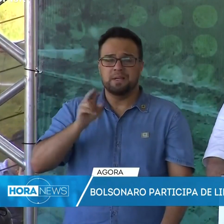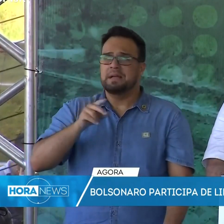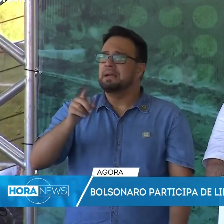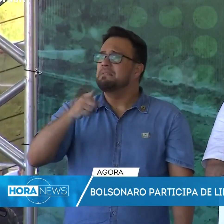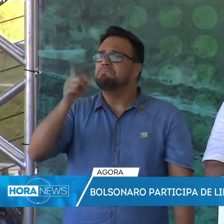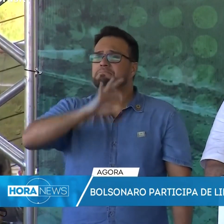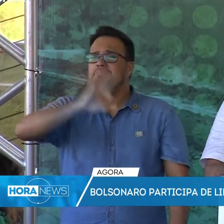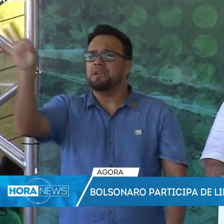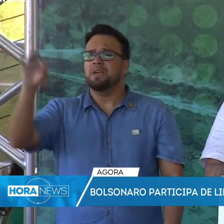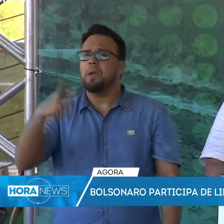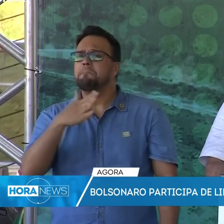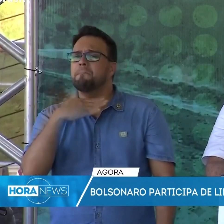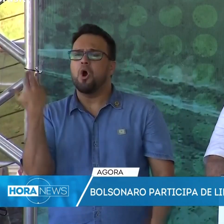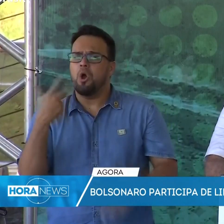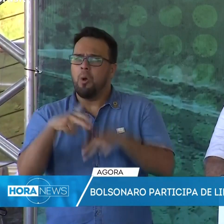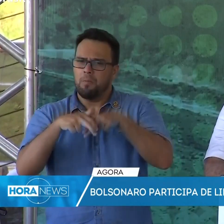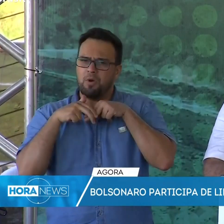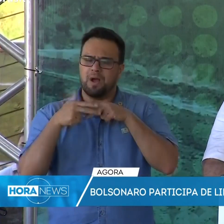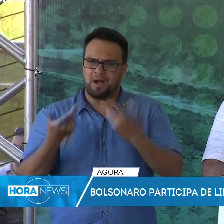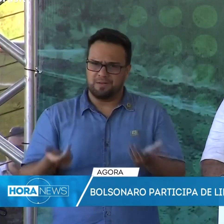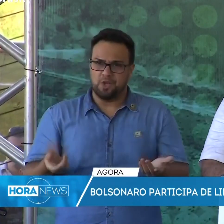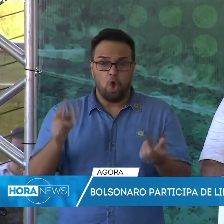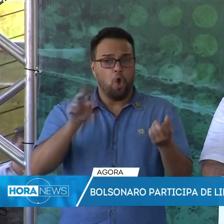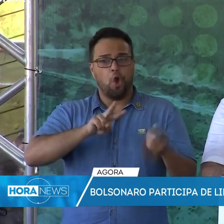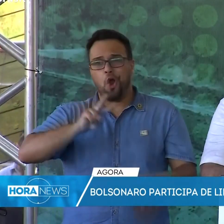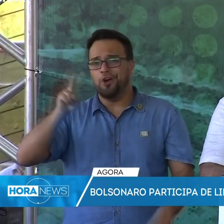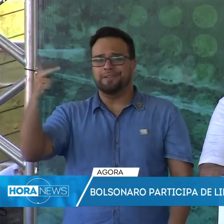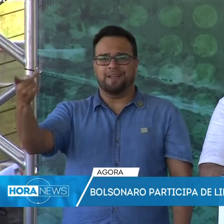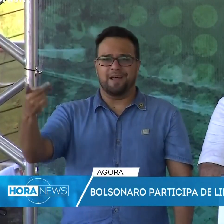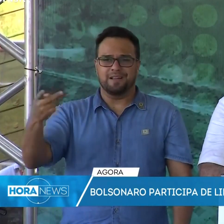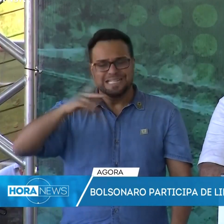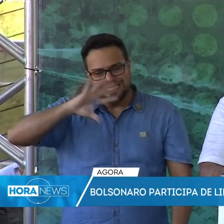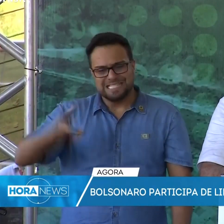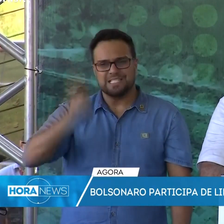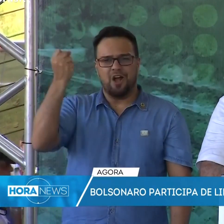Ninguém morreu por causa disso. Muito pelo contrário, salva vidas.